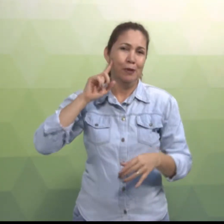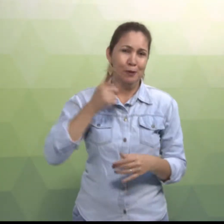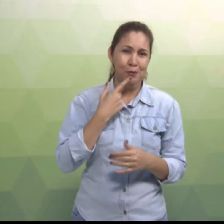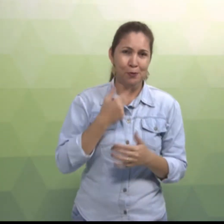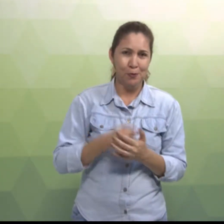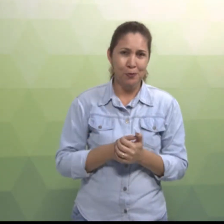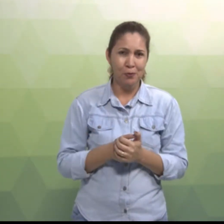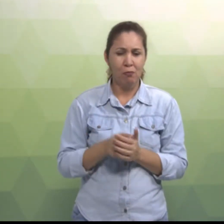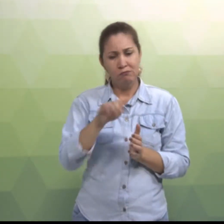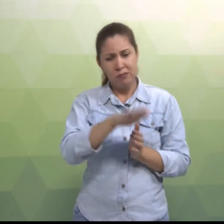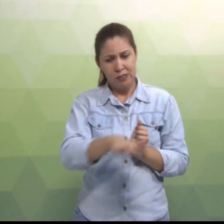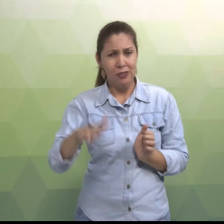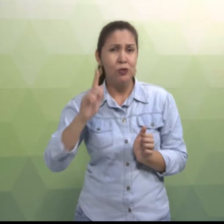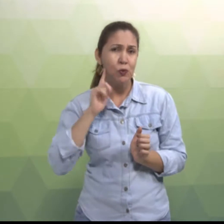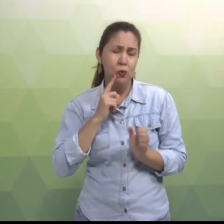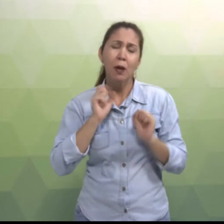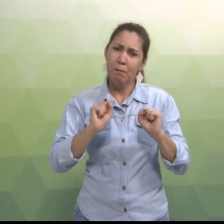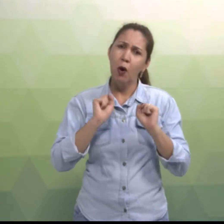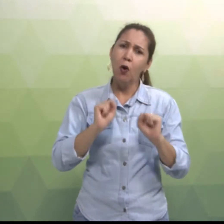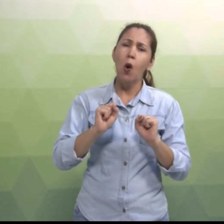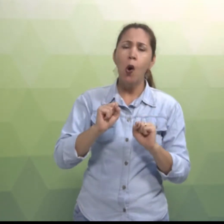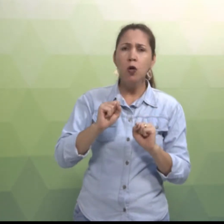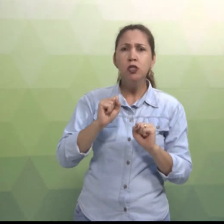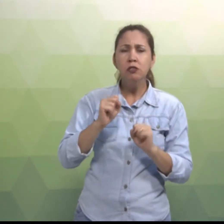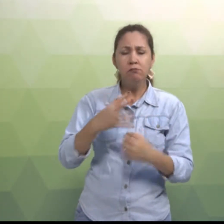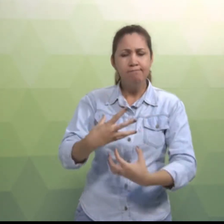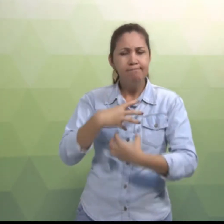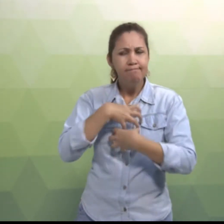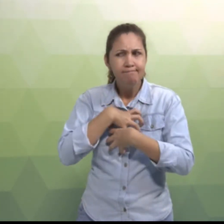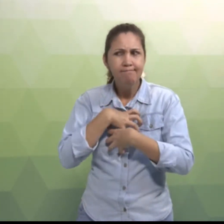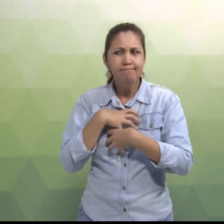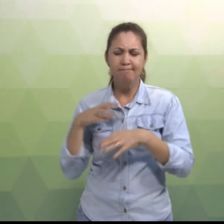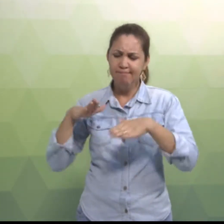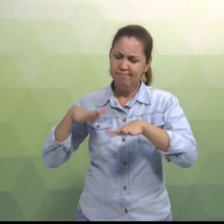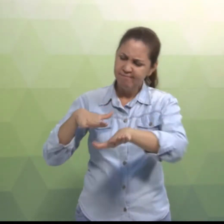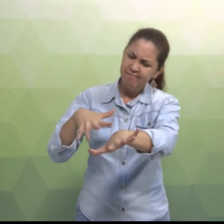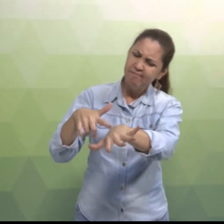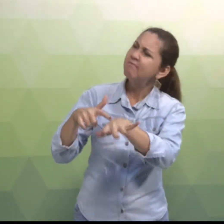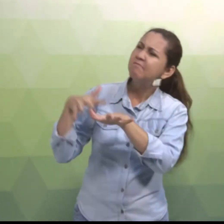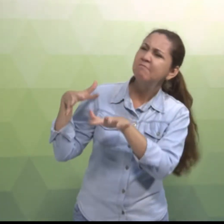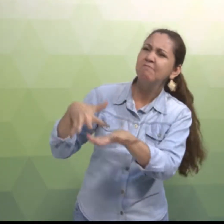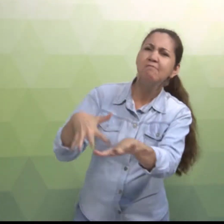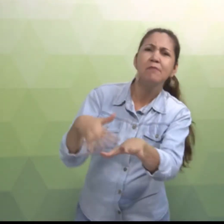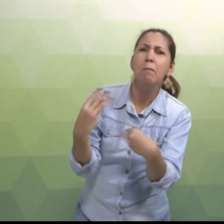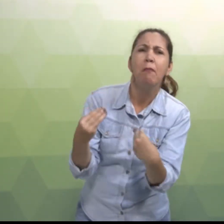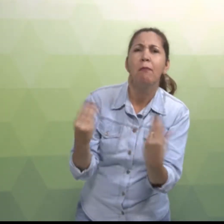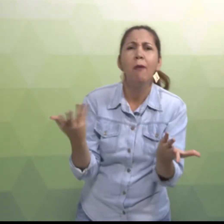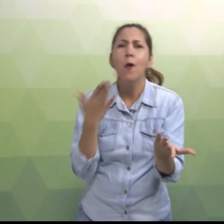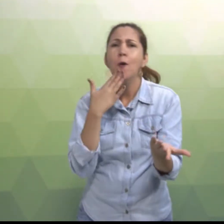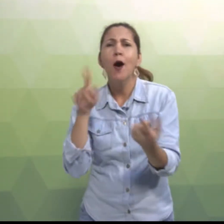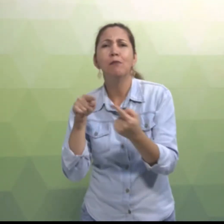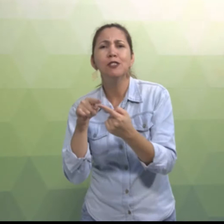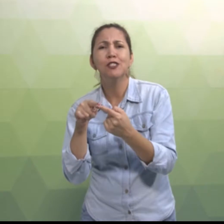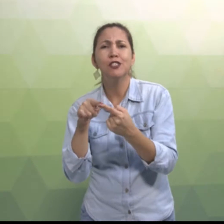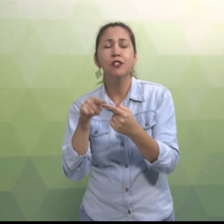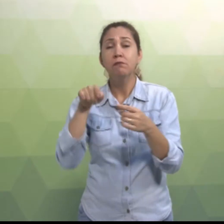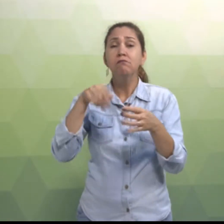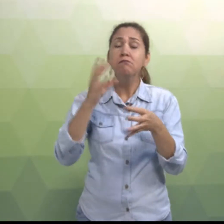dos movimentos surdos. Então, é necessário que ensinemos a ela, para